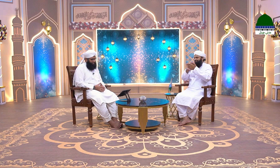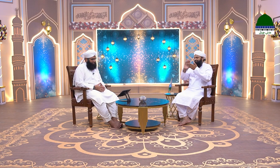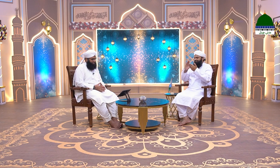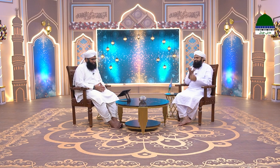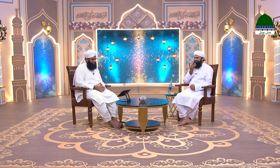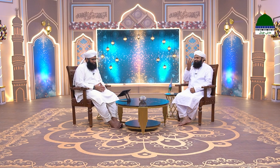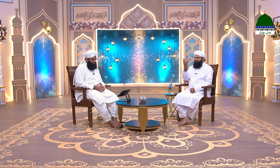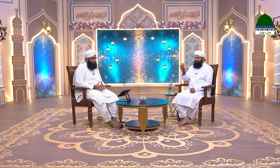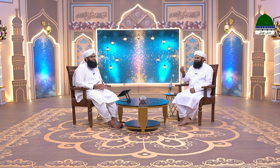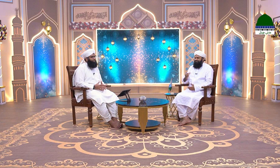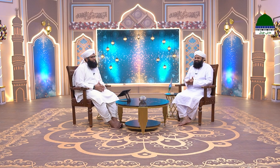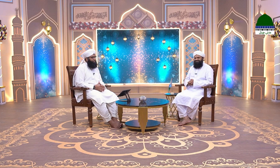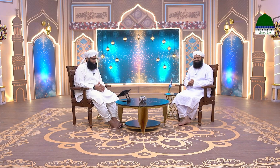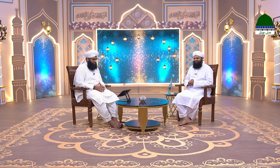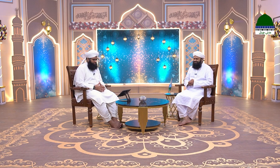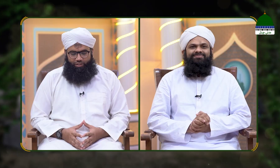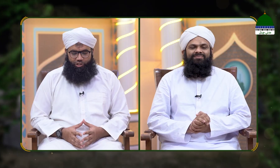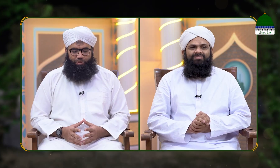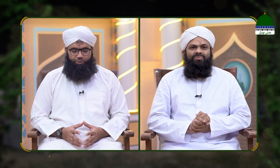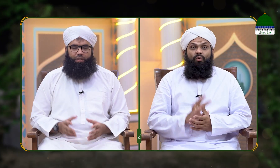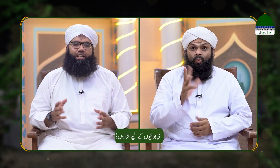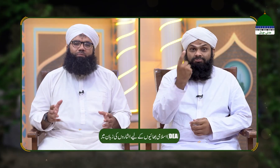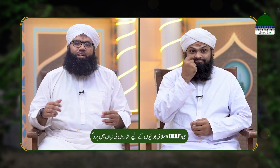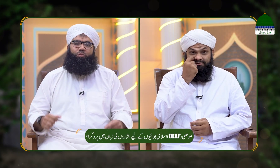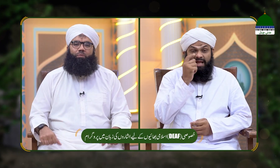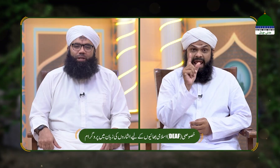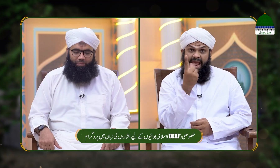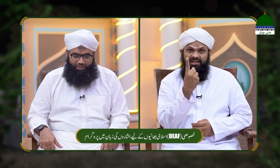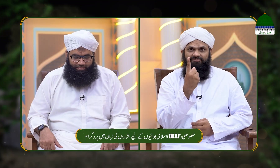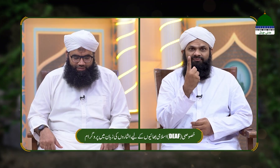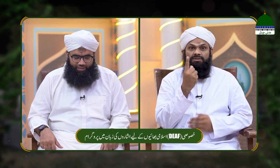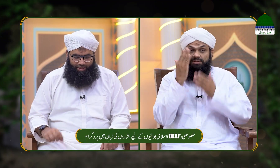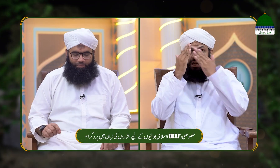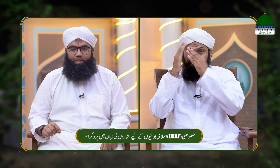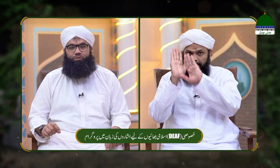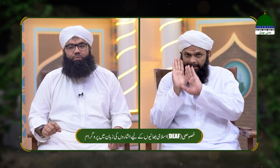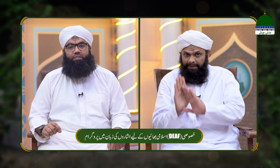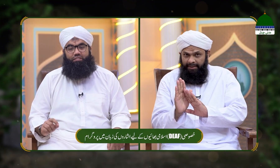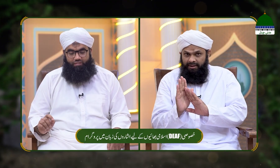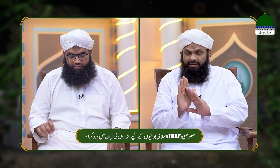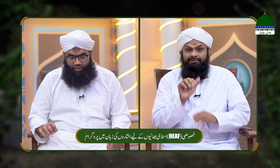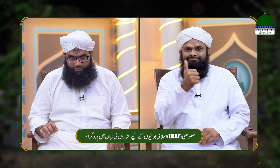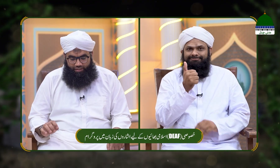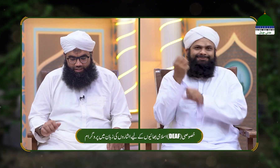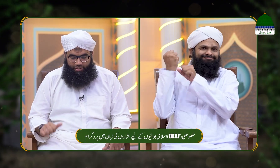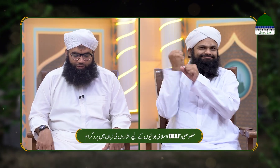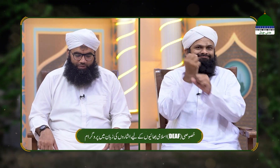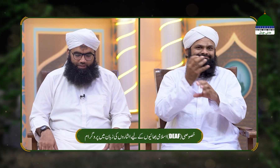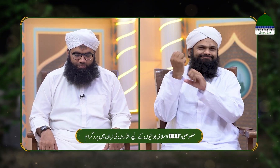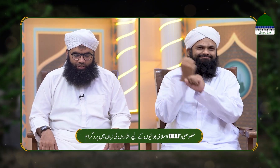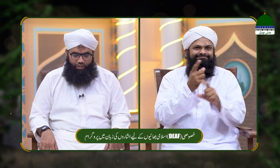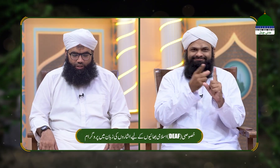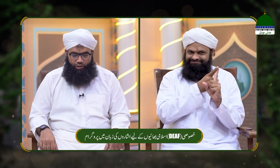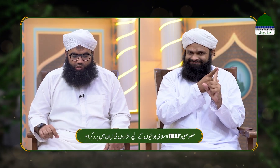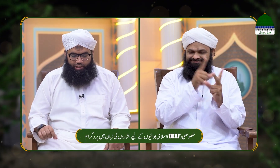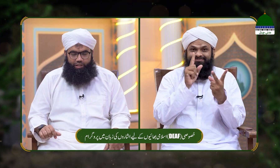علیہ وآلہ وسلم کا فرمان عالی شان ہے، جس نے مجھ پر ایک بار درود پاک پڑھا اللہ پاک اس پر 10 رحمتیں نازل فرماتا